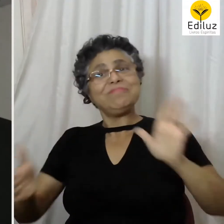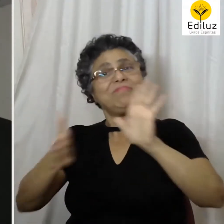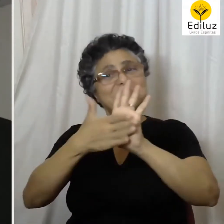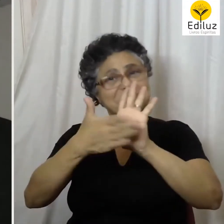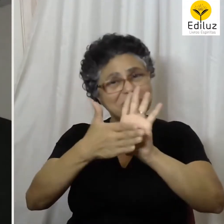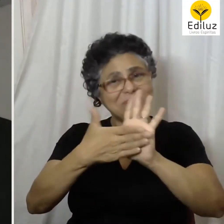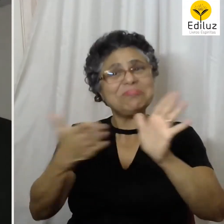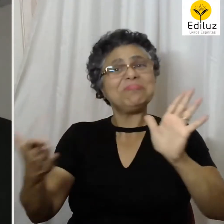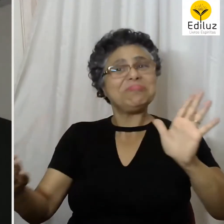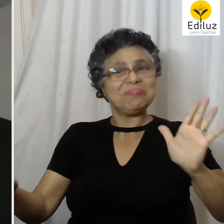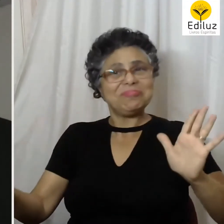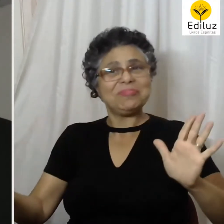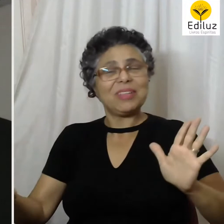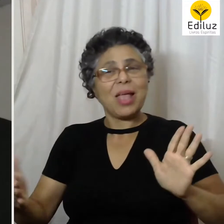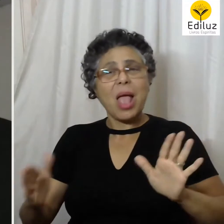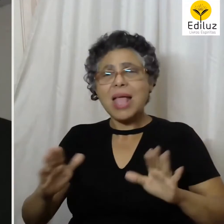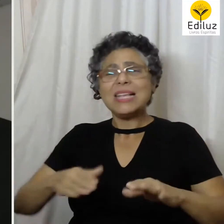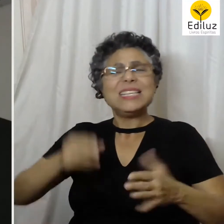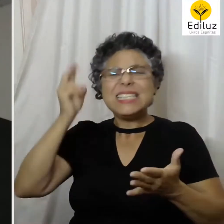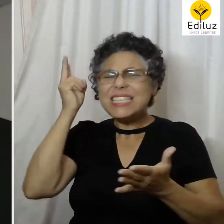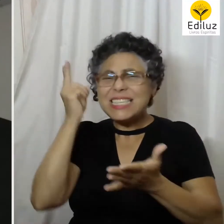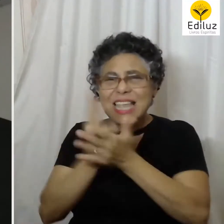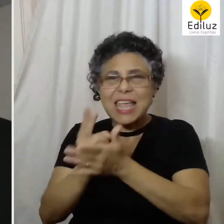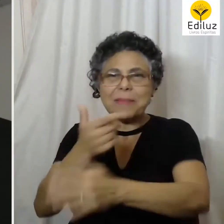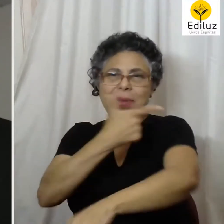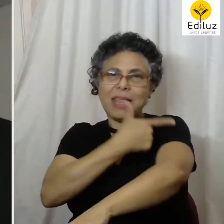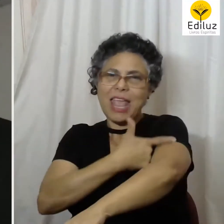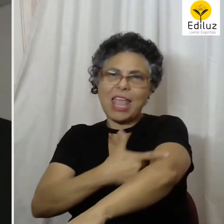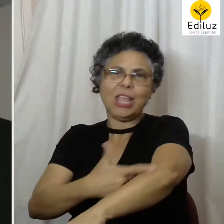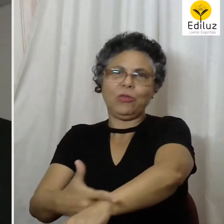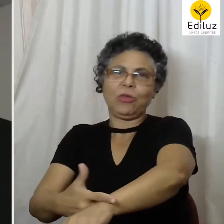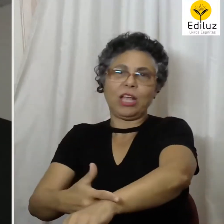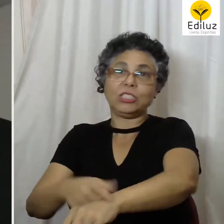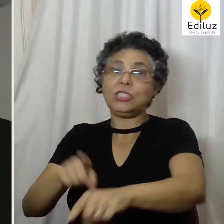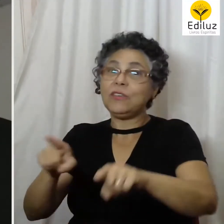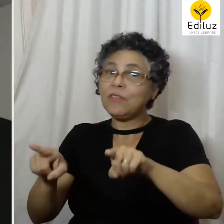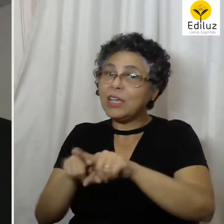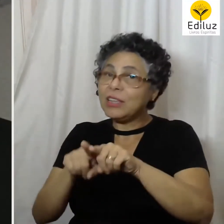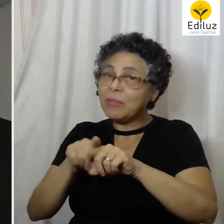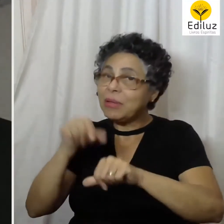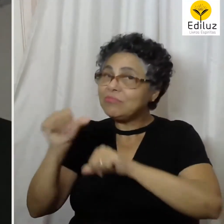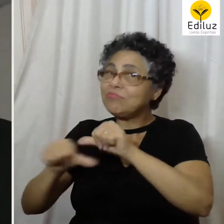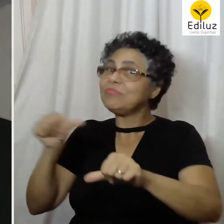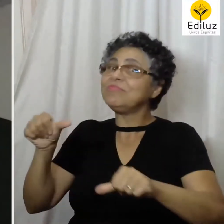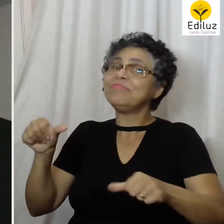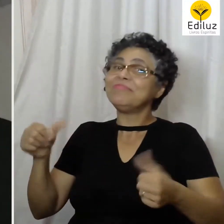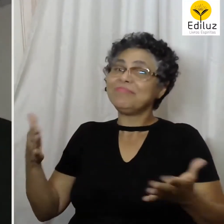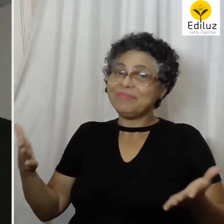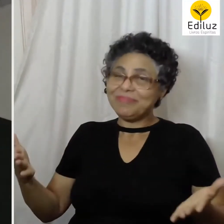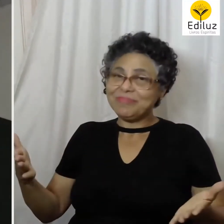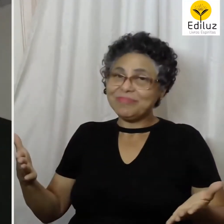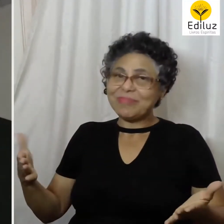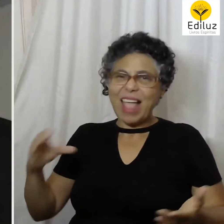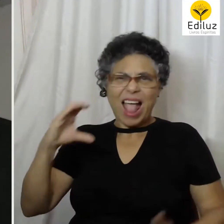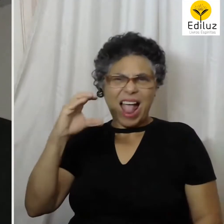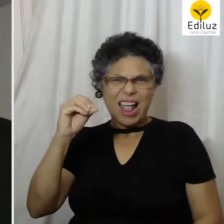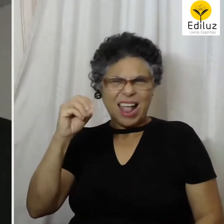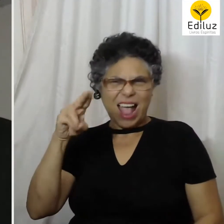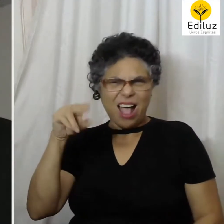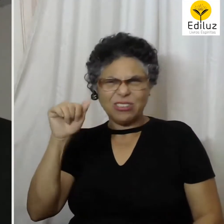sempre educativa e transformadora. A causa também nos